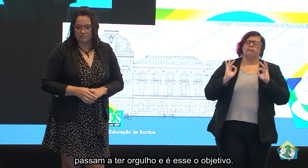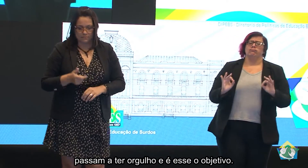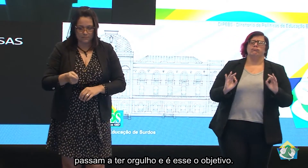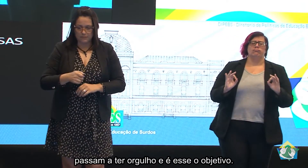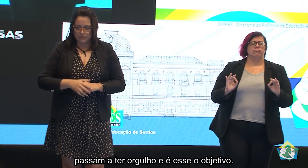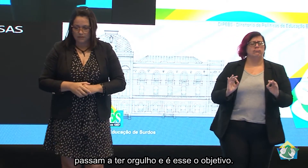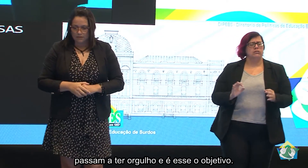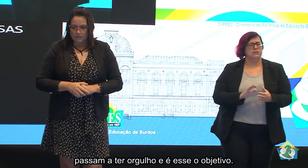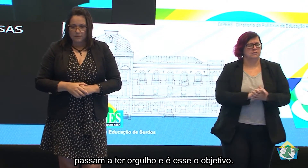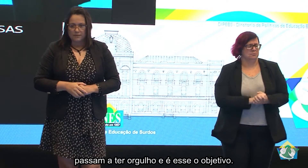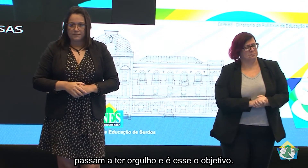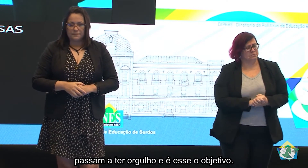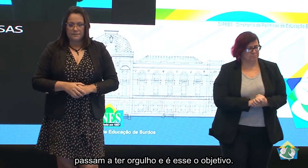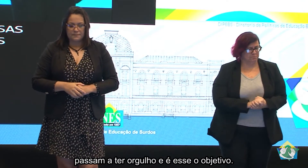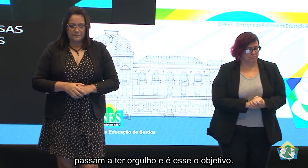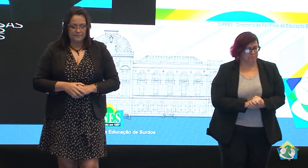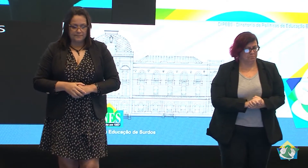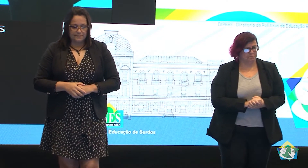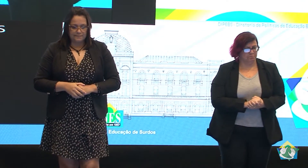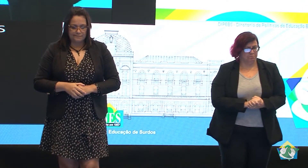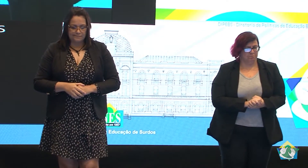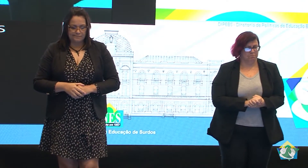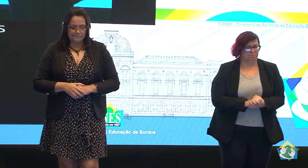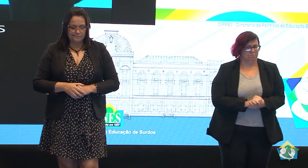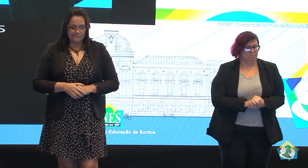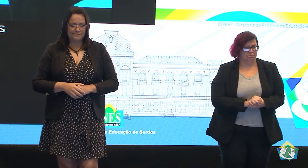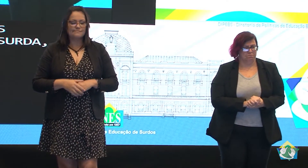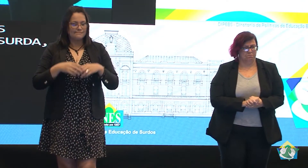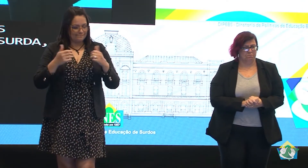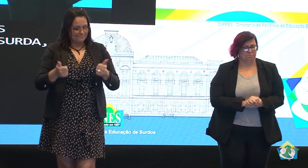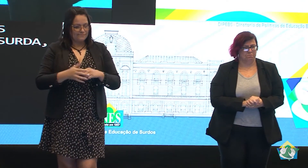surdo. E é esse o objetivo. Pode passar aqui, por favor?